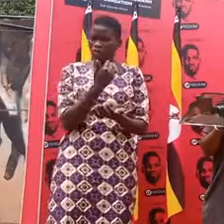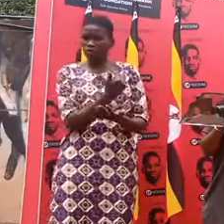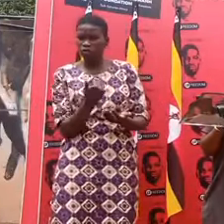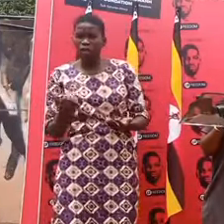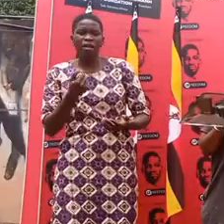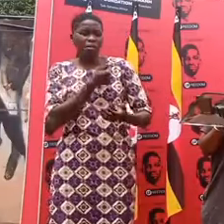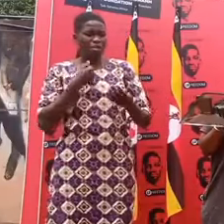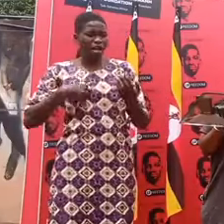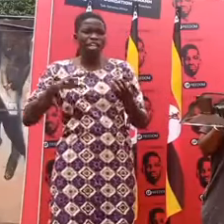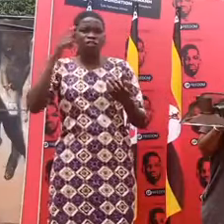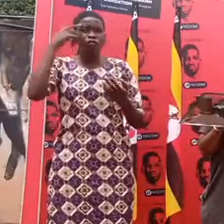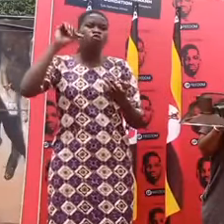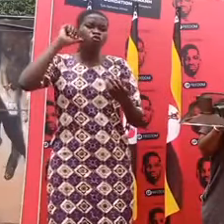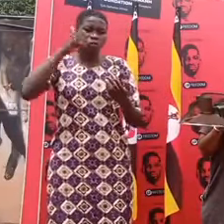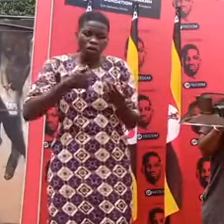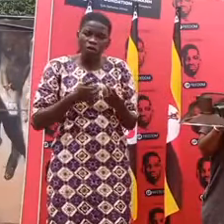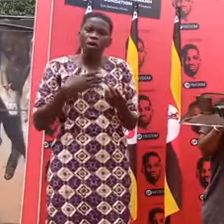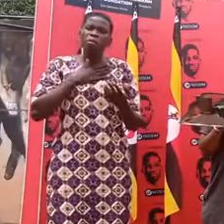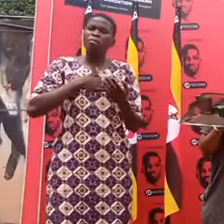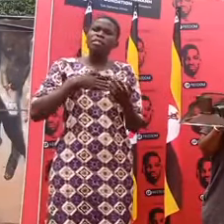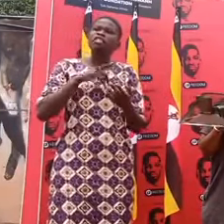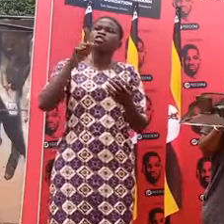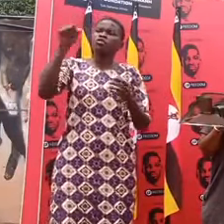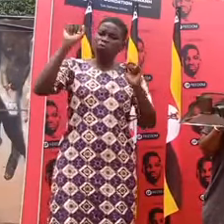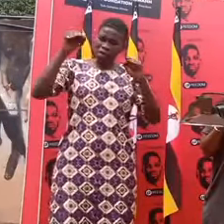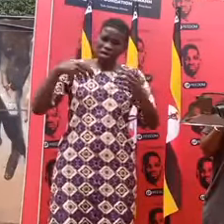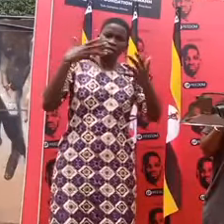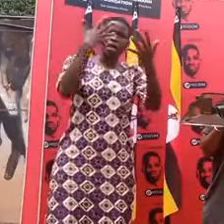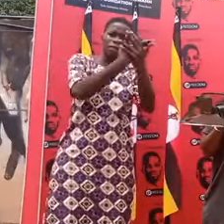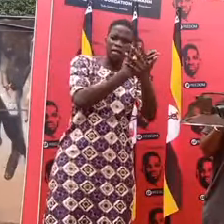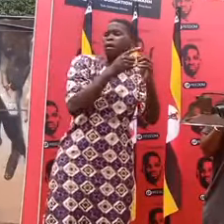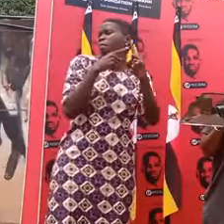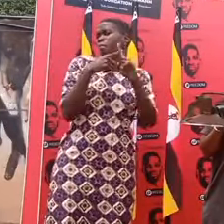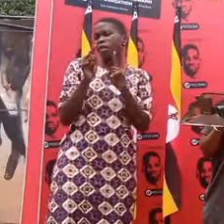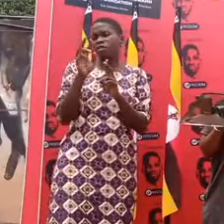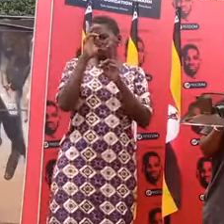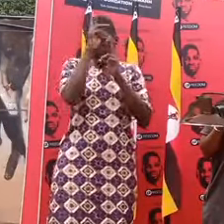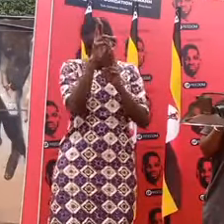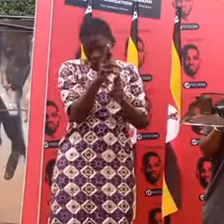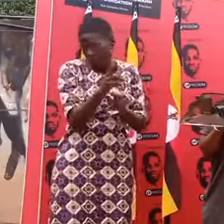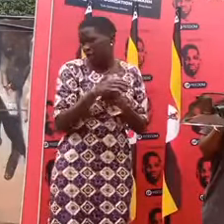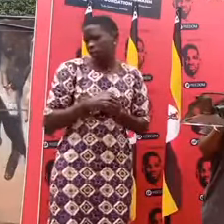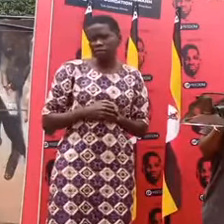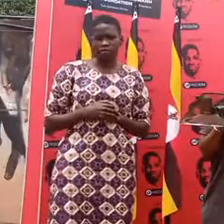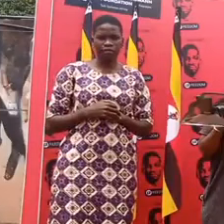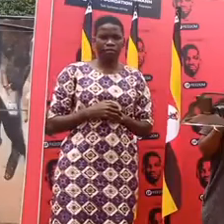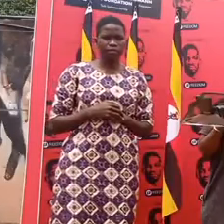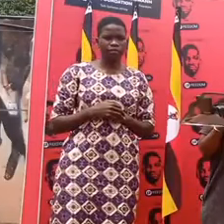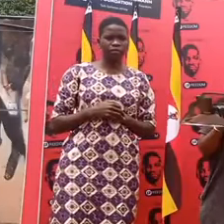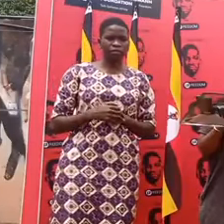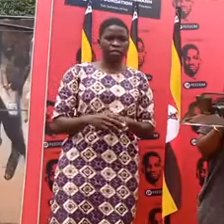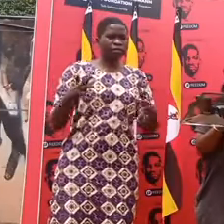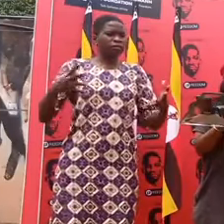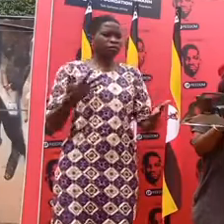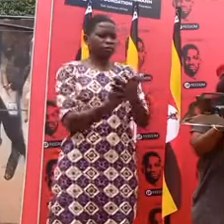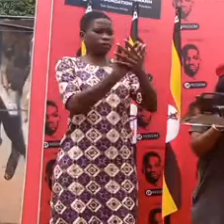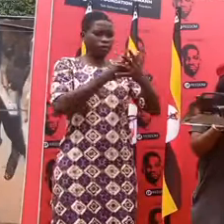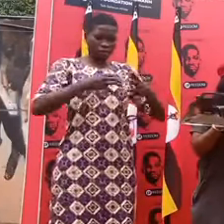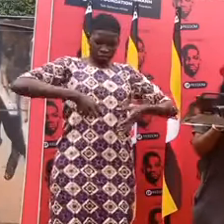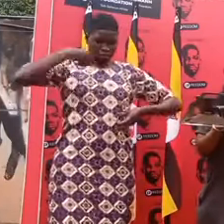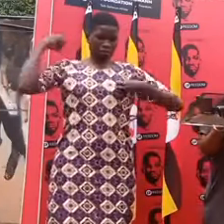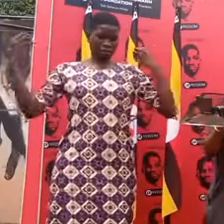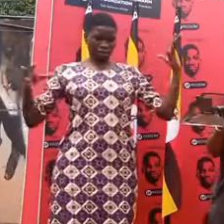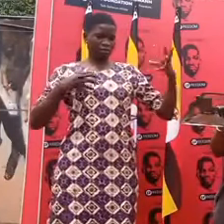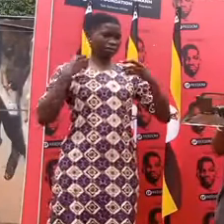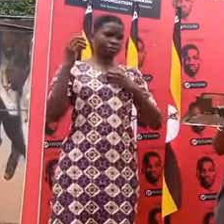tiwachawe. Elamba kwa te. Musolo bako wata mungeri. Etatie hula chiti wachawe. Uwe etatie hula. Dembe